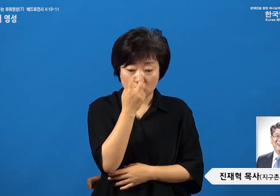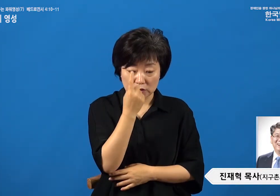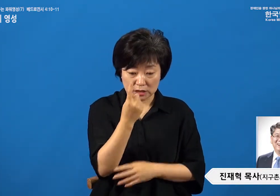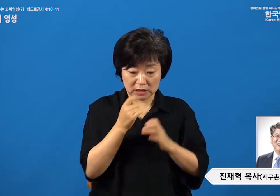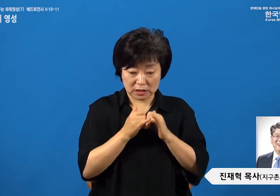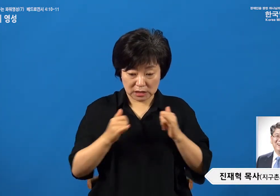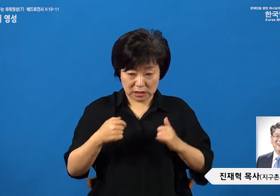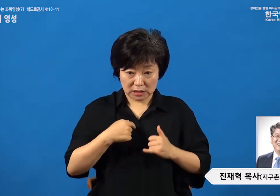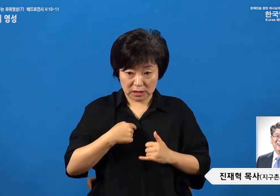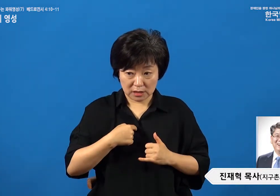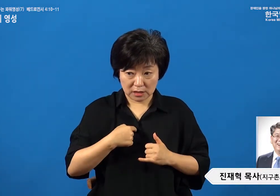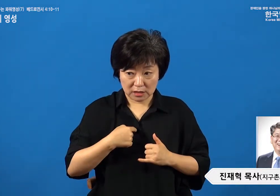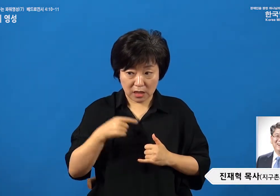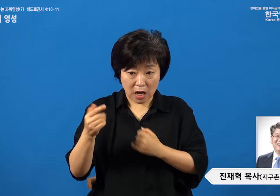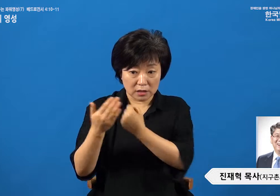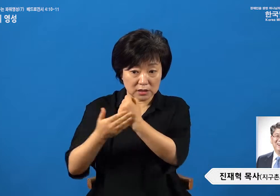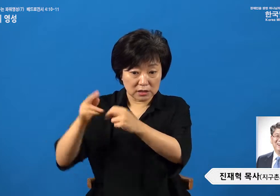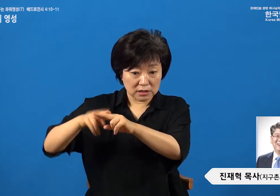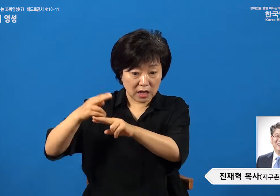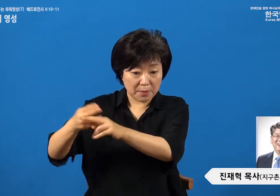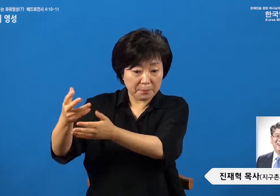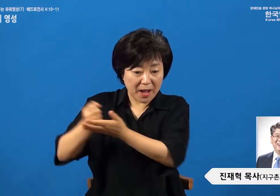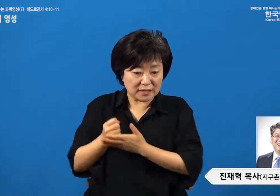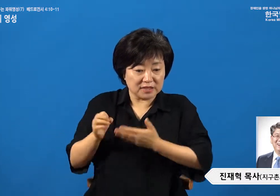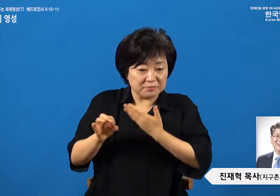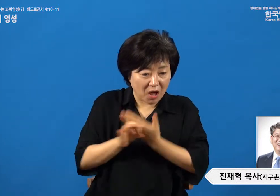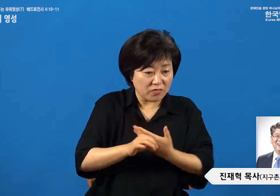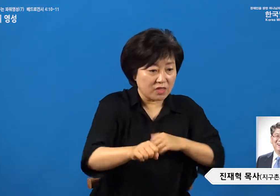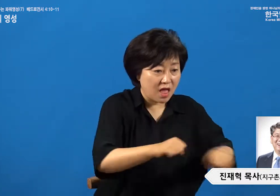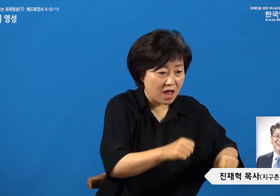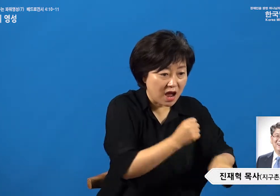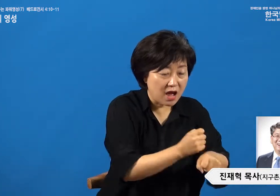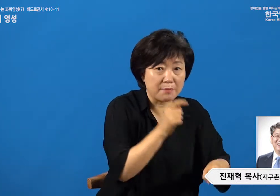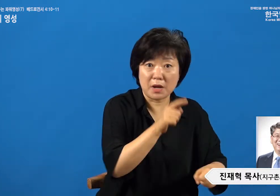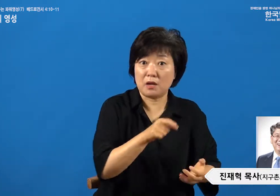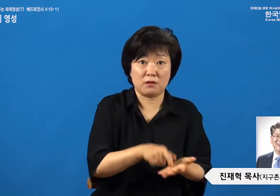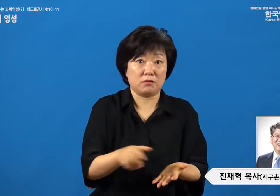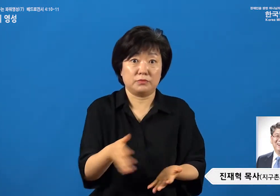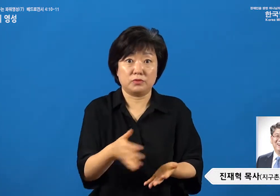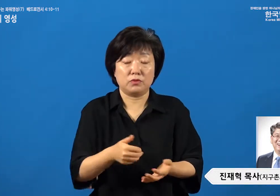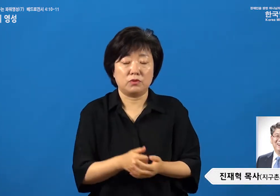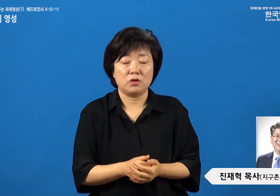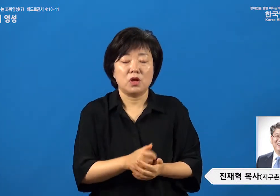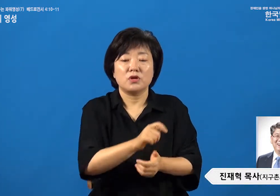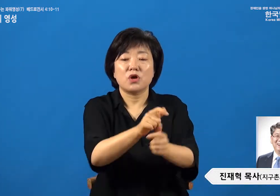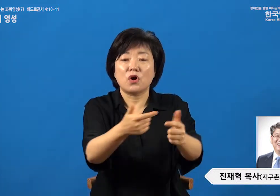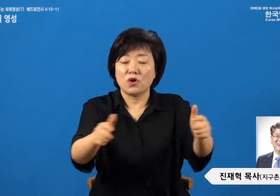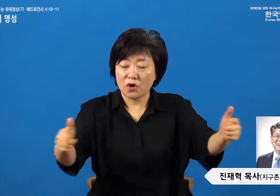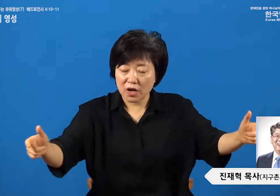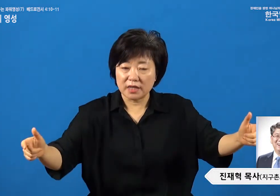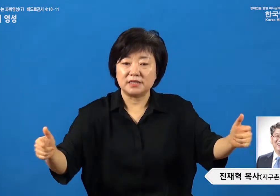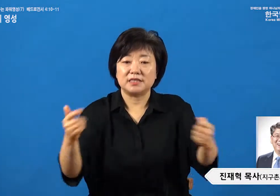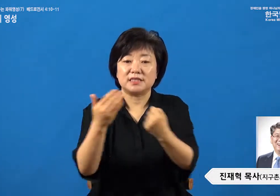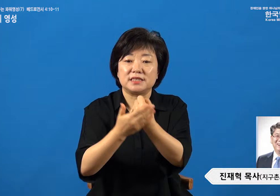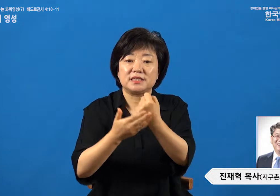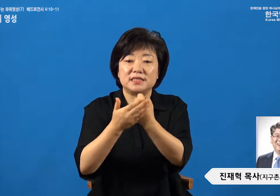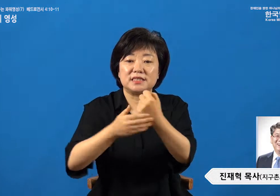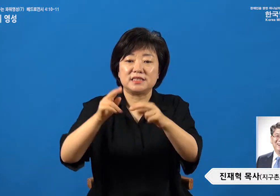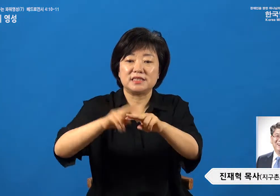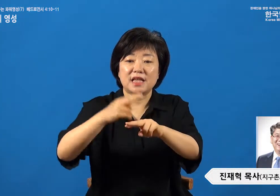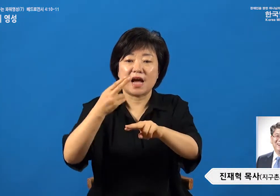은사를 말하고 있지 않습니다. 오늘 말씀을 보니까 여러 가지 은혜를 맡은